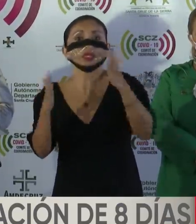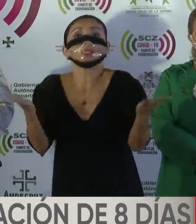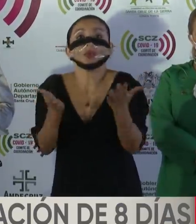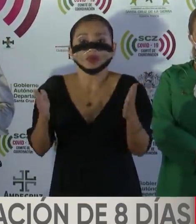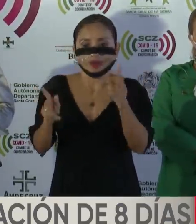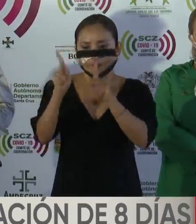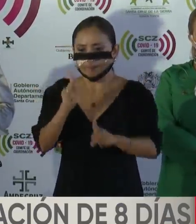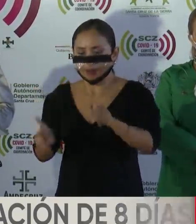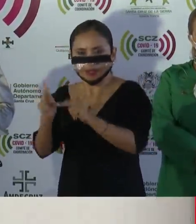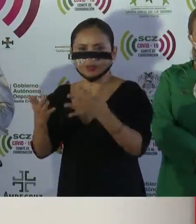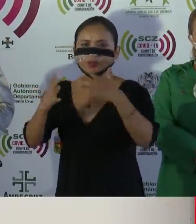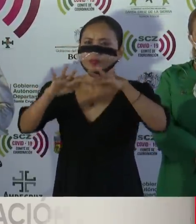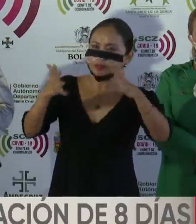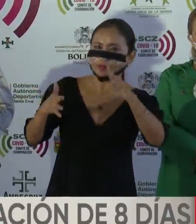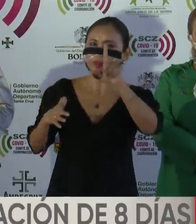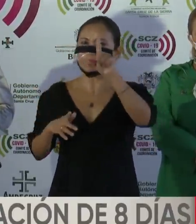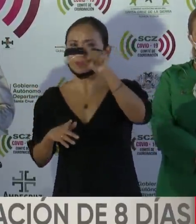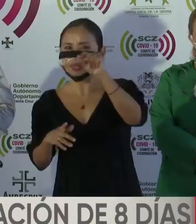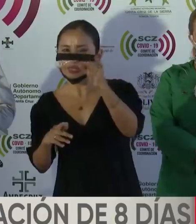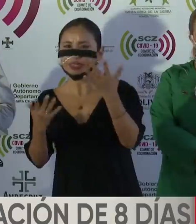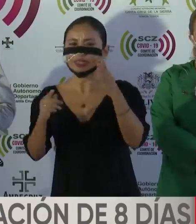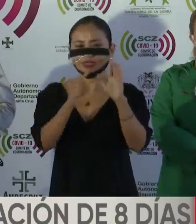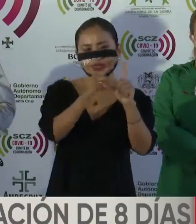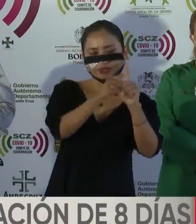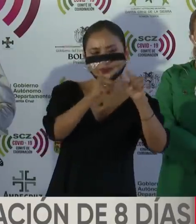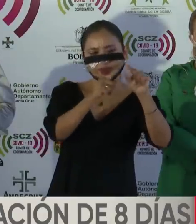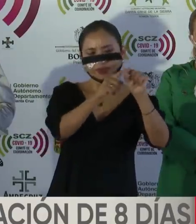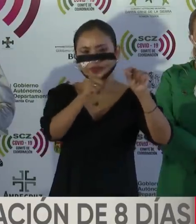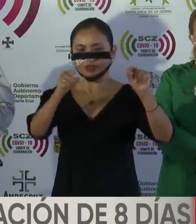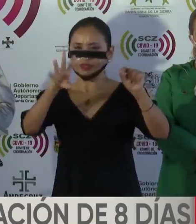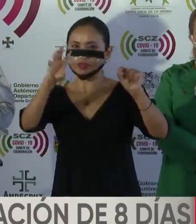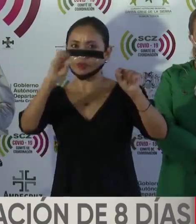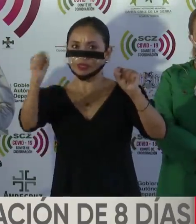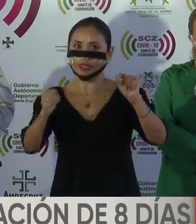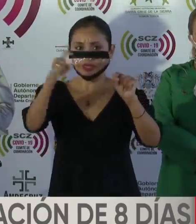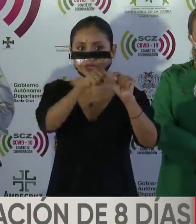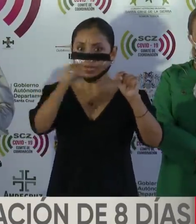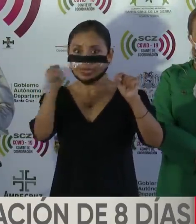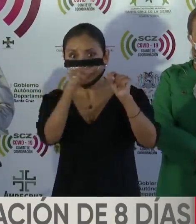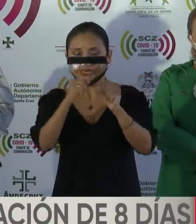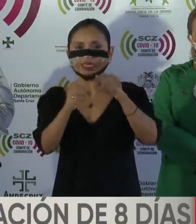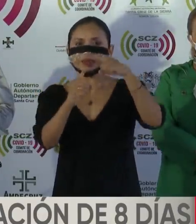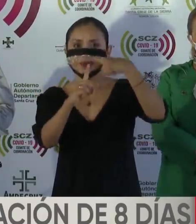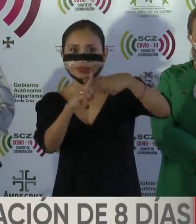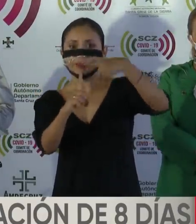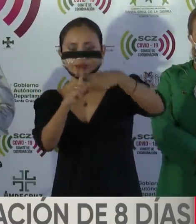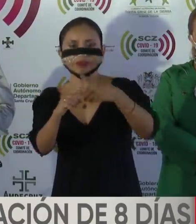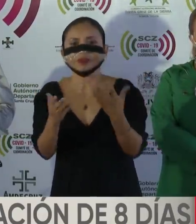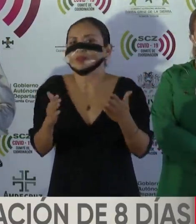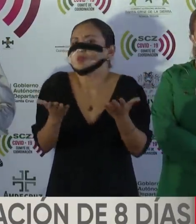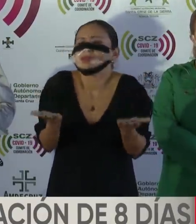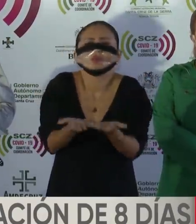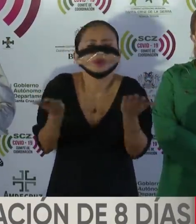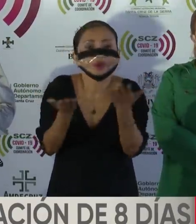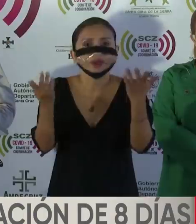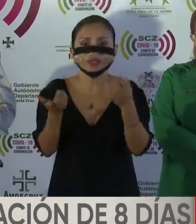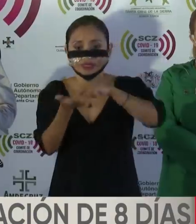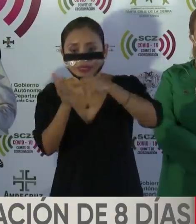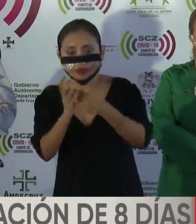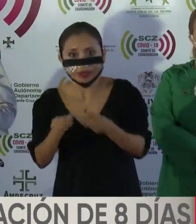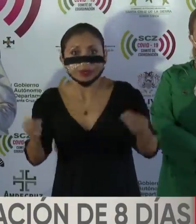población entre 20 y 50 años y se está produciendo en los tramos de actividad. A mayor